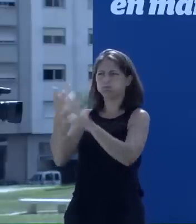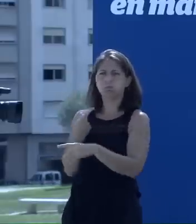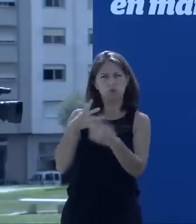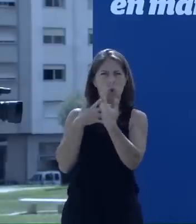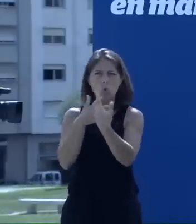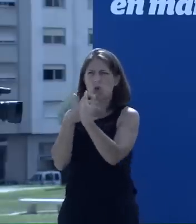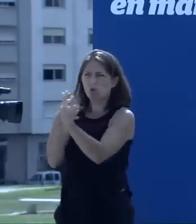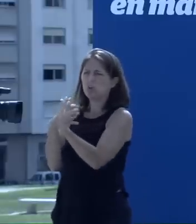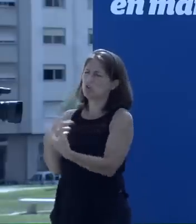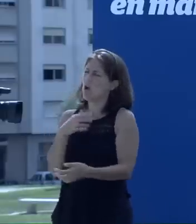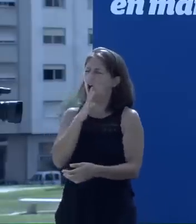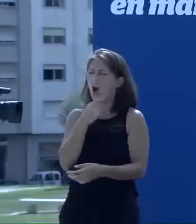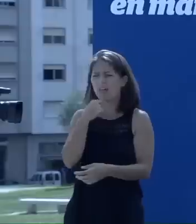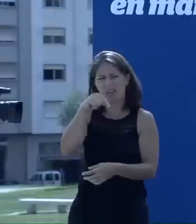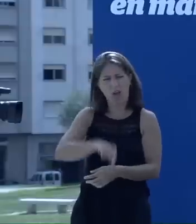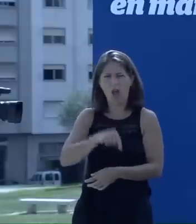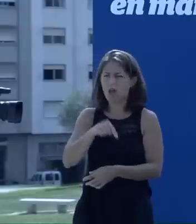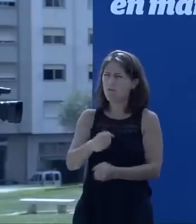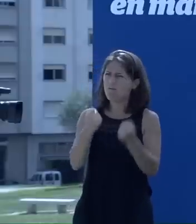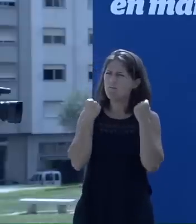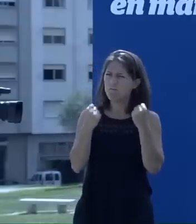quero mandar azos e forzas a esta xente.